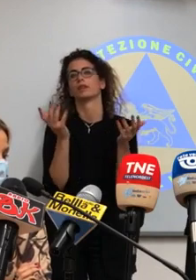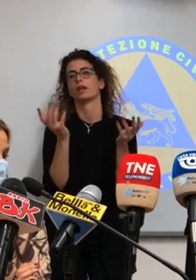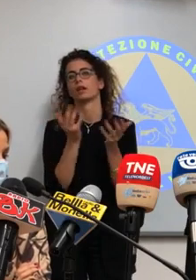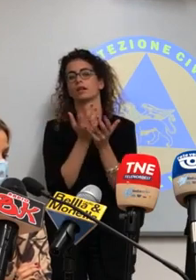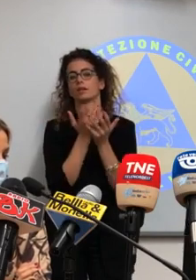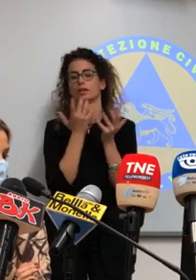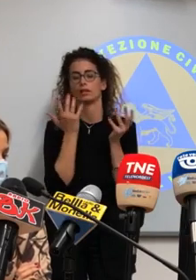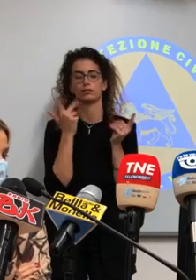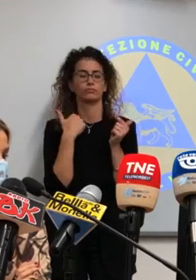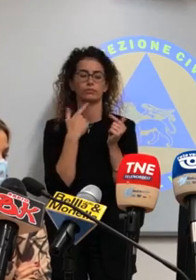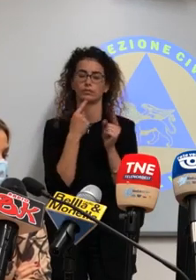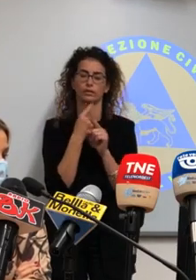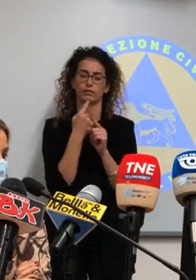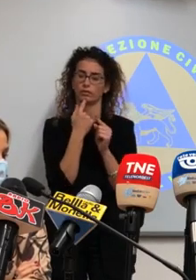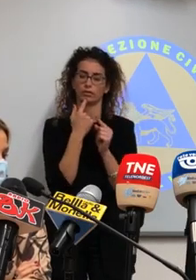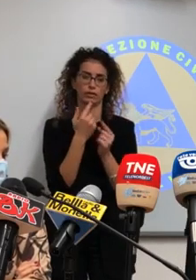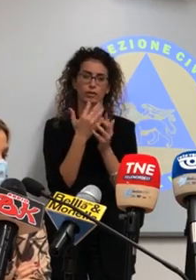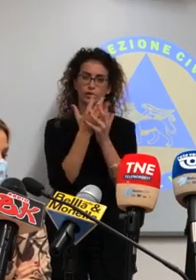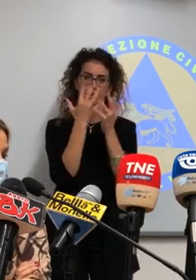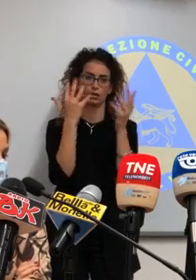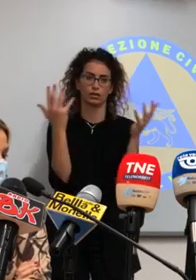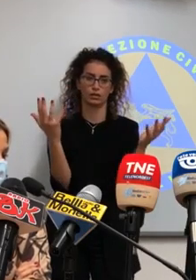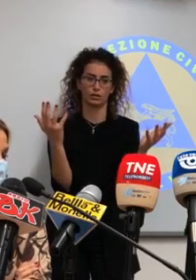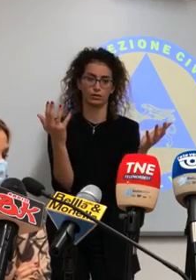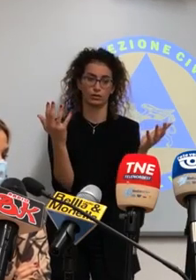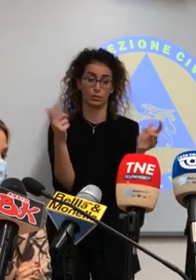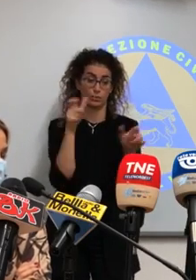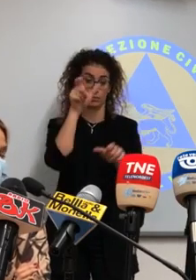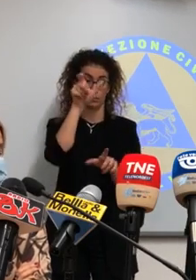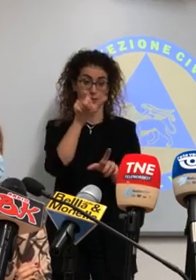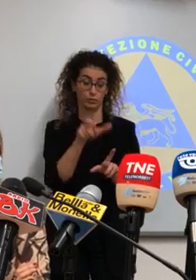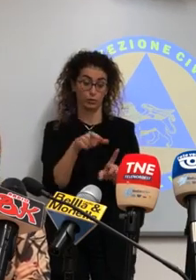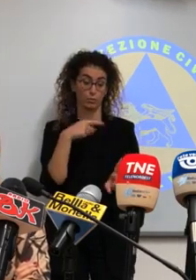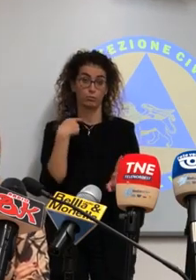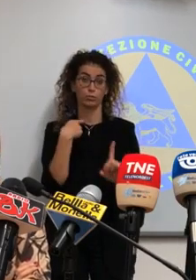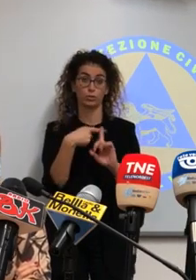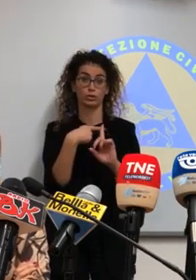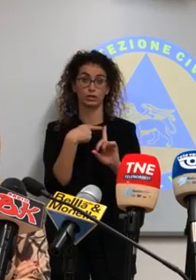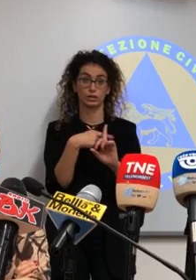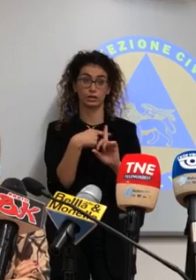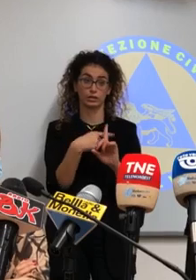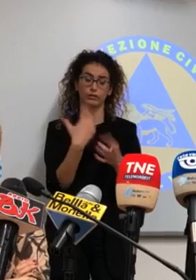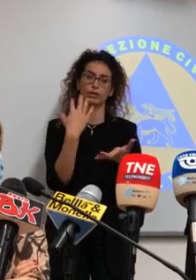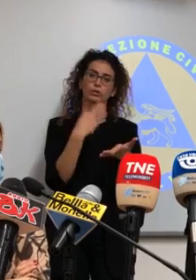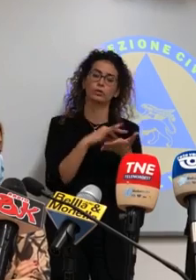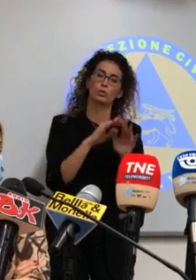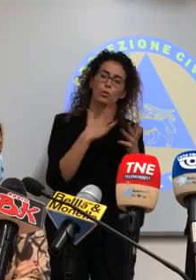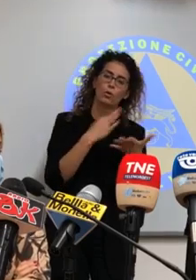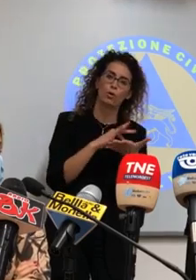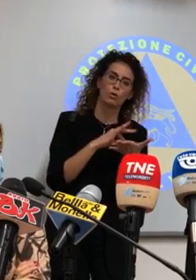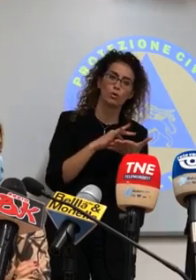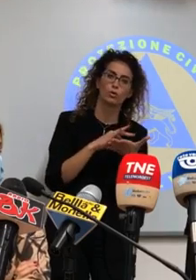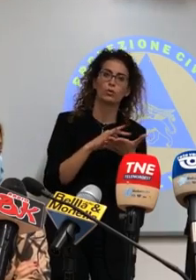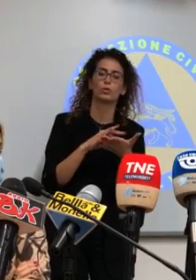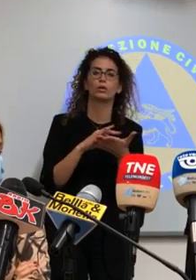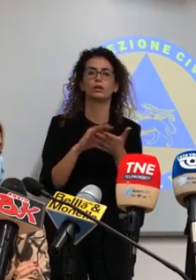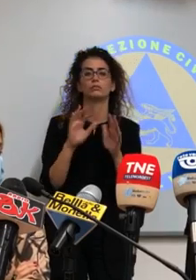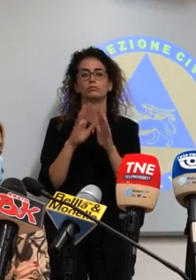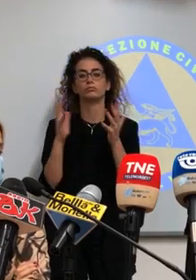questo lo dobbiamo chiarire, ogni caso positivo, sia che si tratti del mondo della scuola, sia che si tratti del